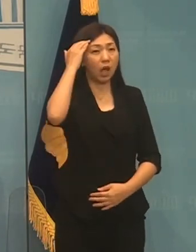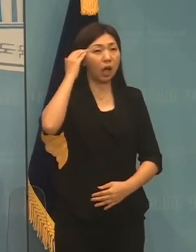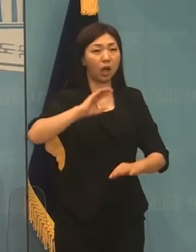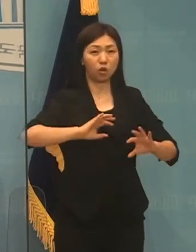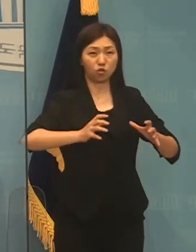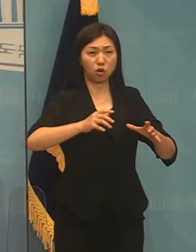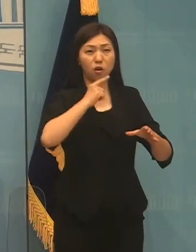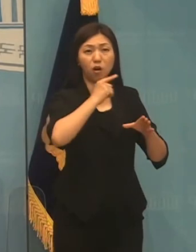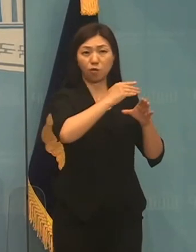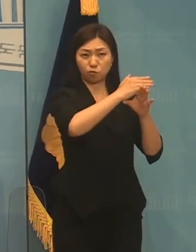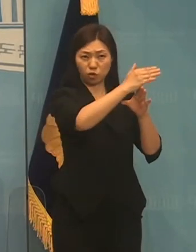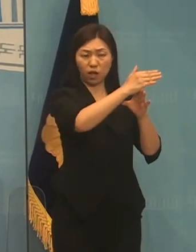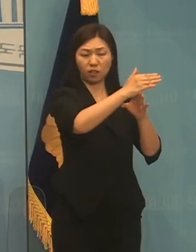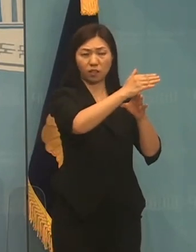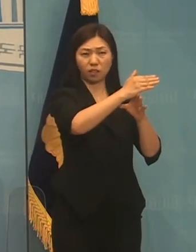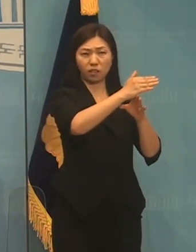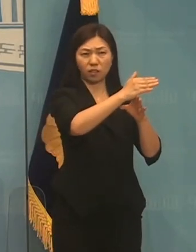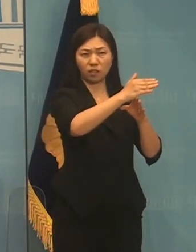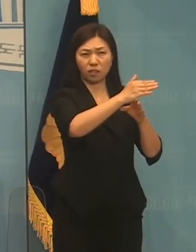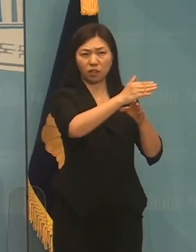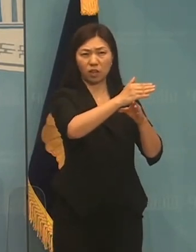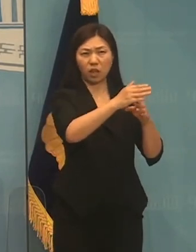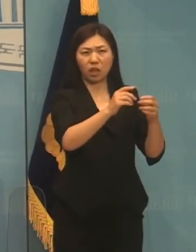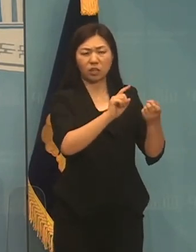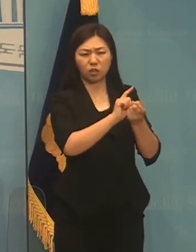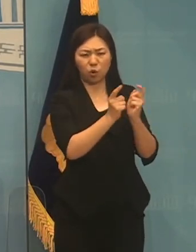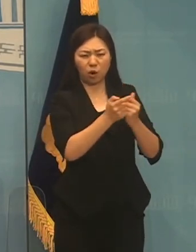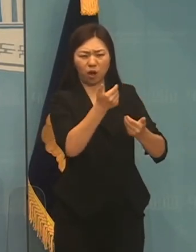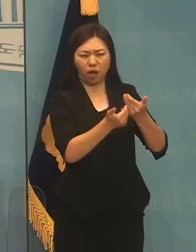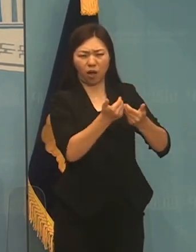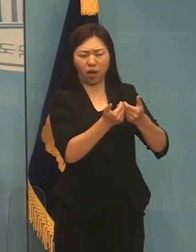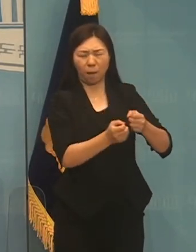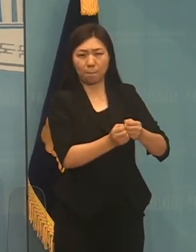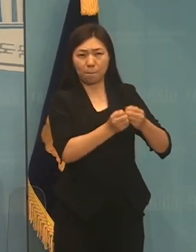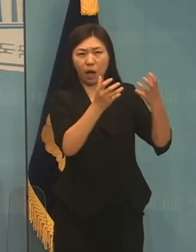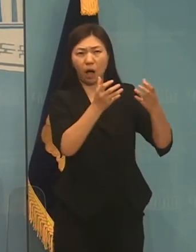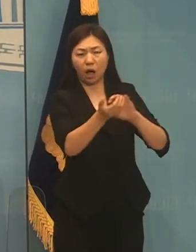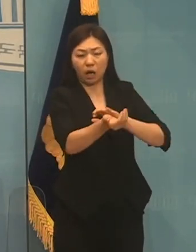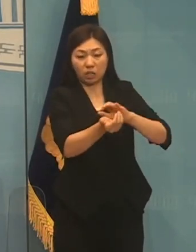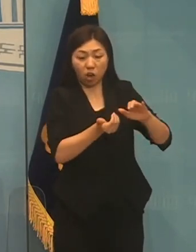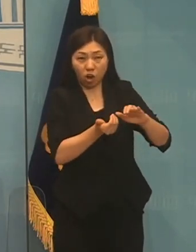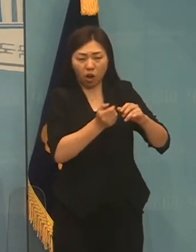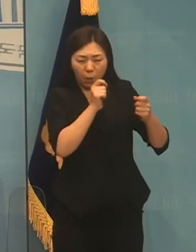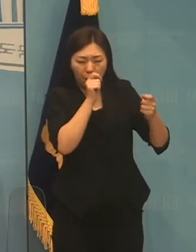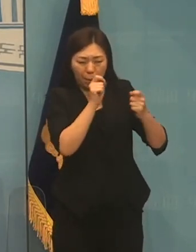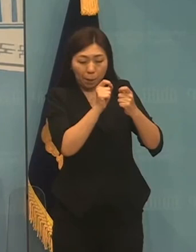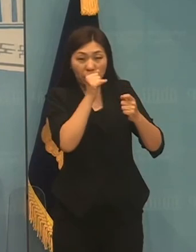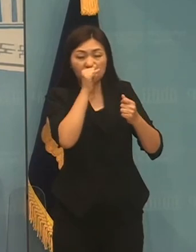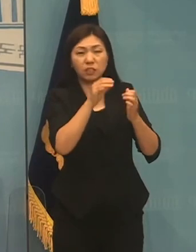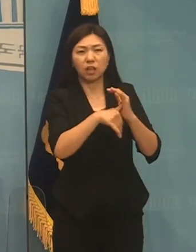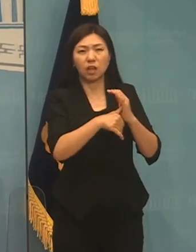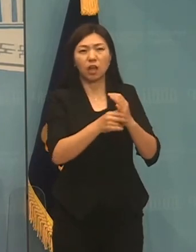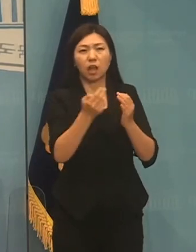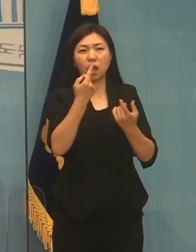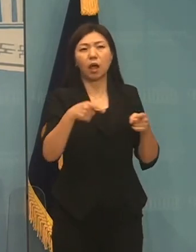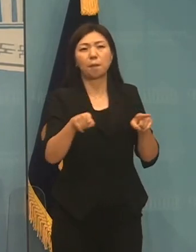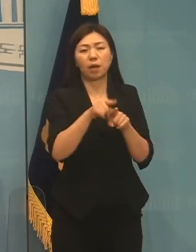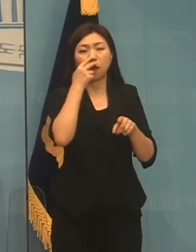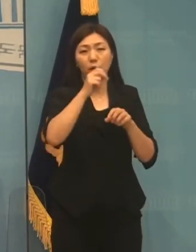대한민국과 북한 내부가 폭발하기 직전 상황 속에서 생존과 미래를 위한